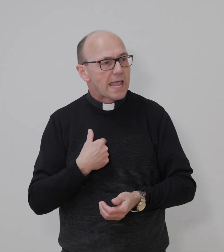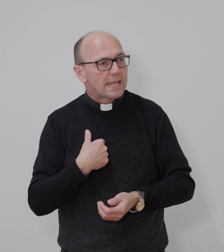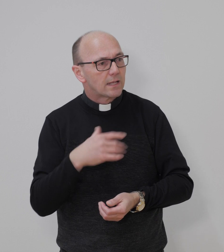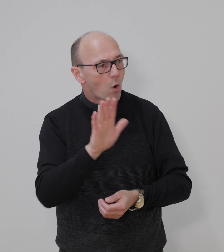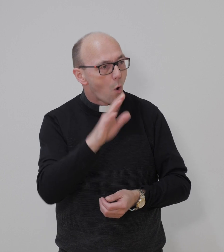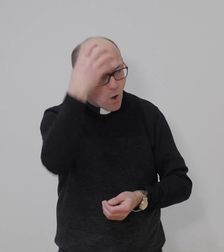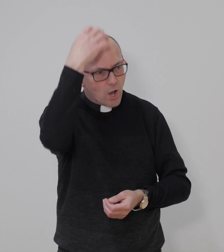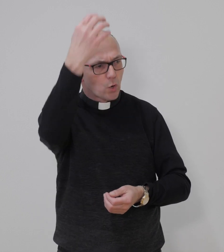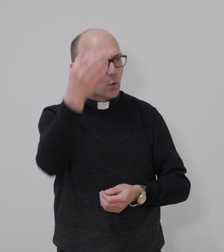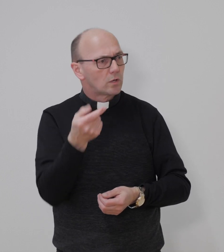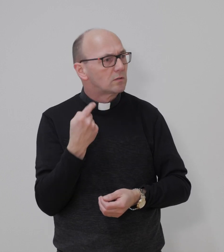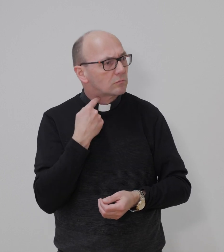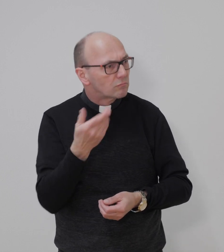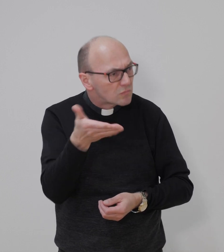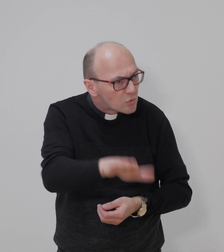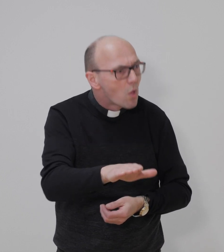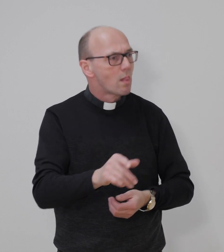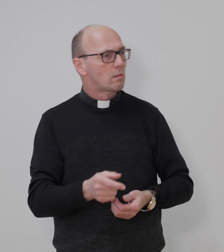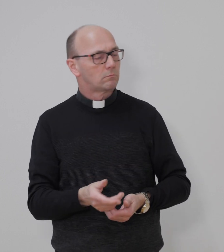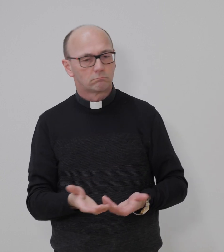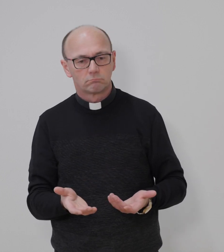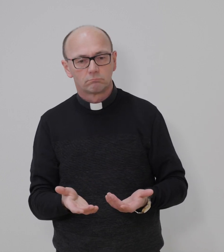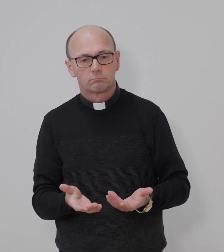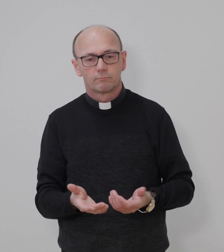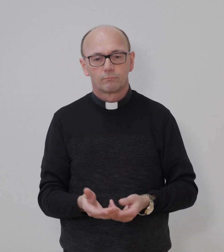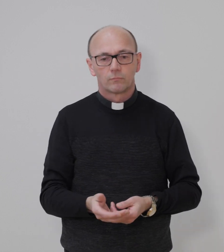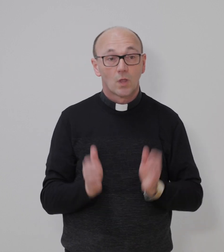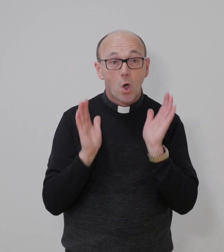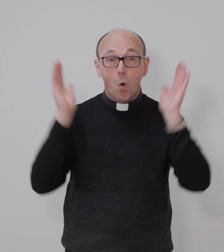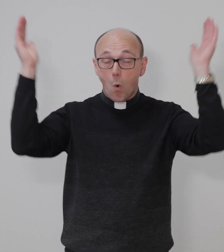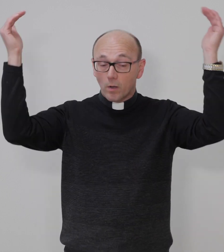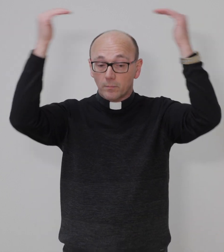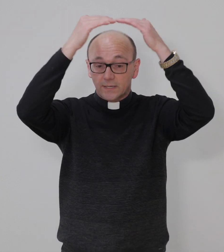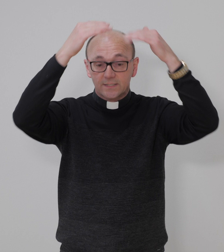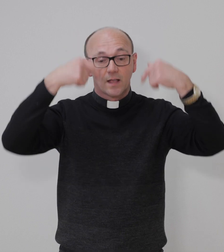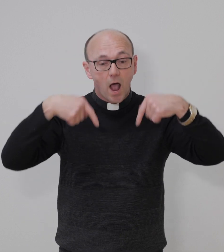Pilatus sagte zu ihnen: Euren König soll ich kreuzigen?